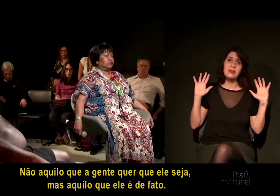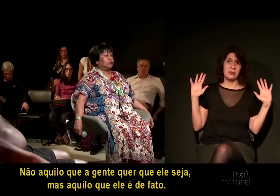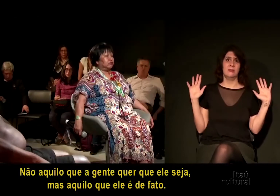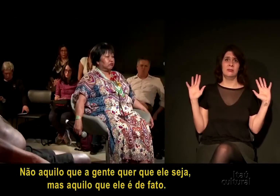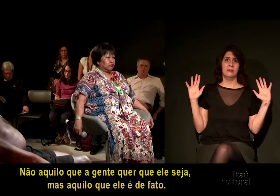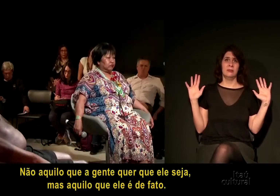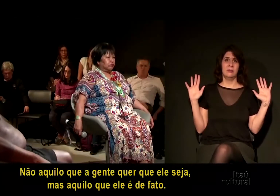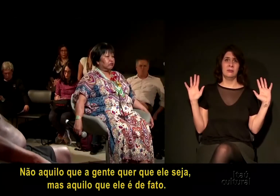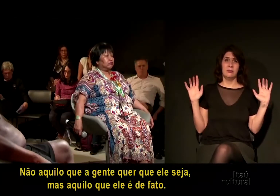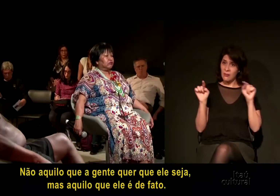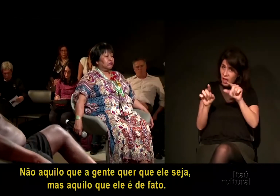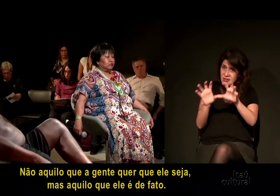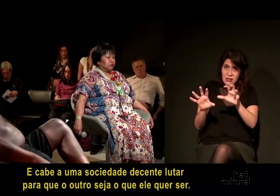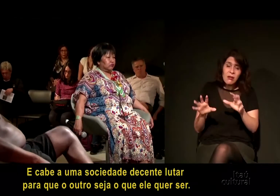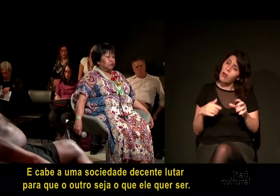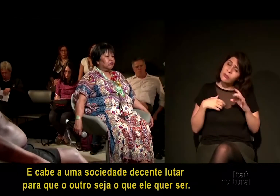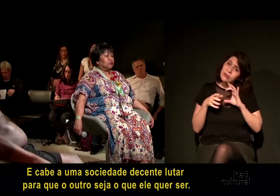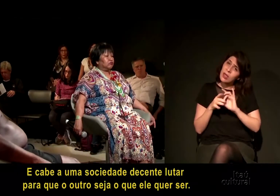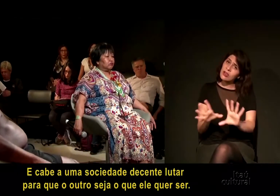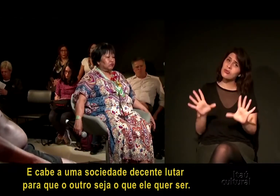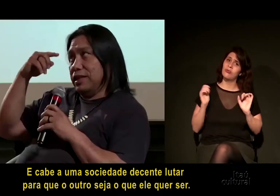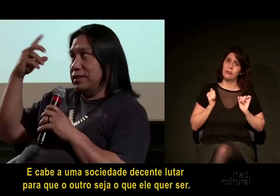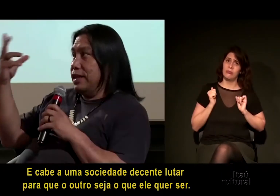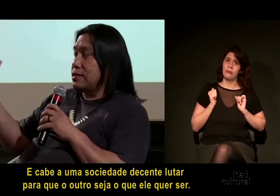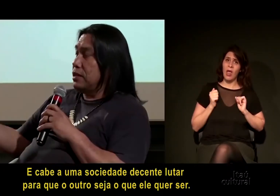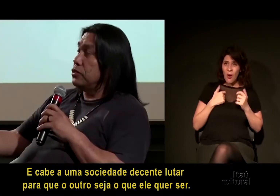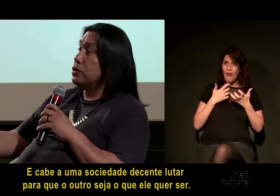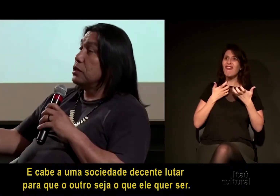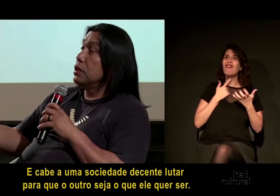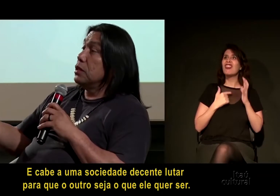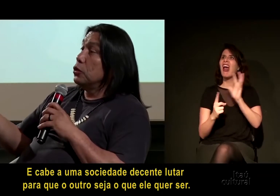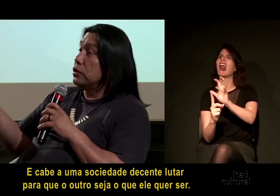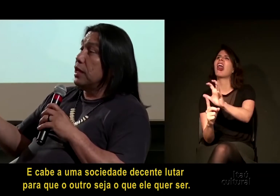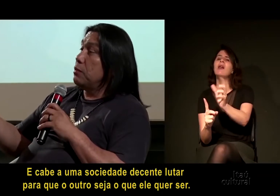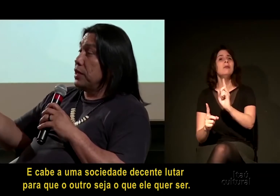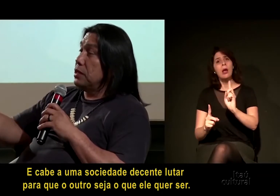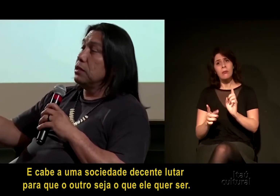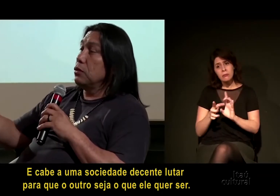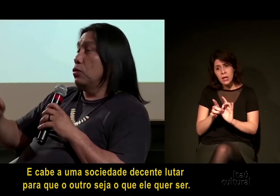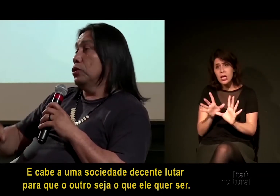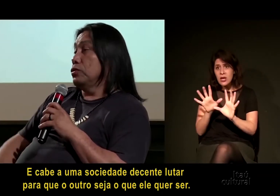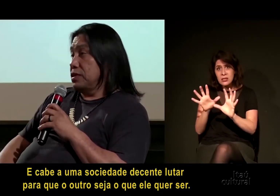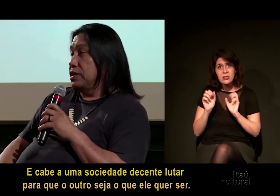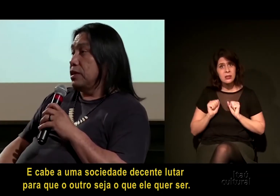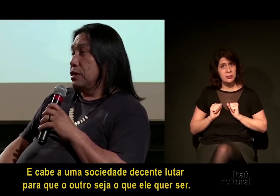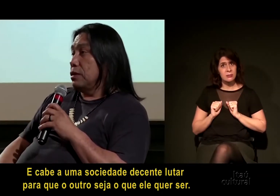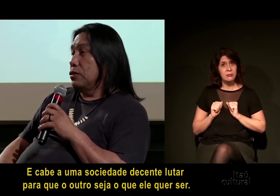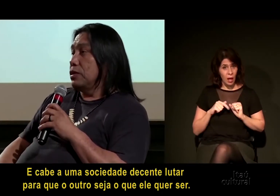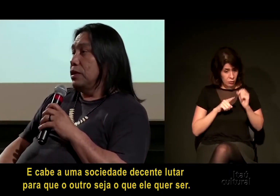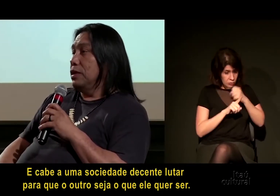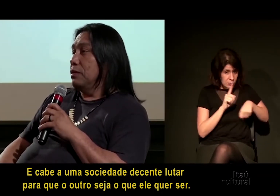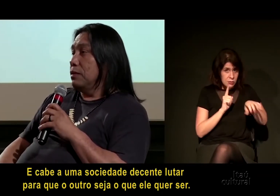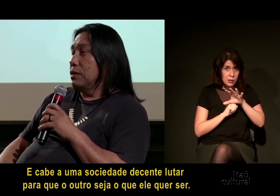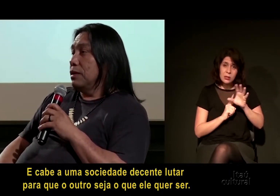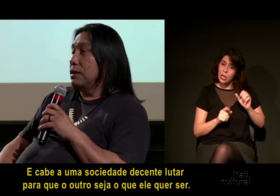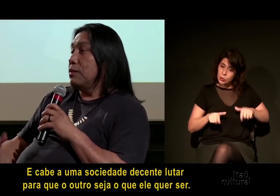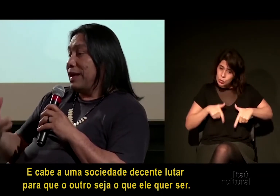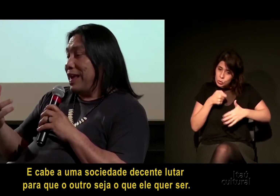aquilo que ele é de fato. E cabe a uma sociedade decente lutar para que o outro seja o que ele quer